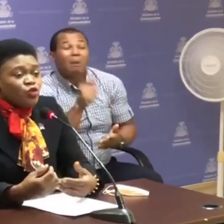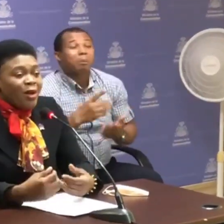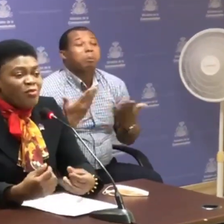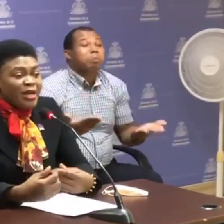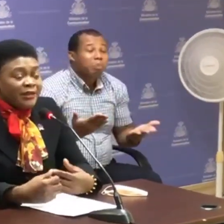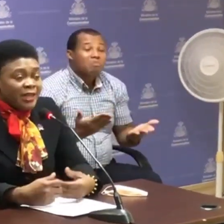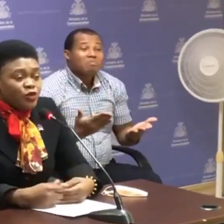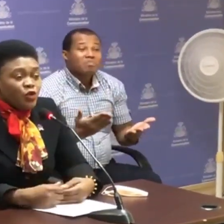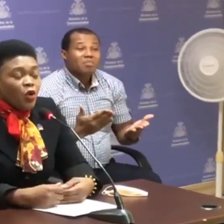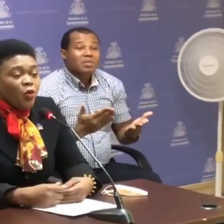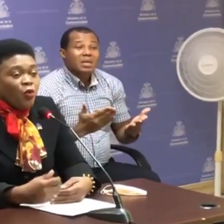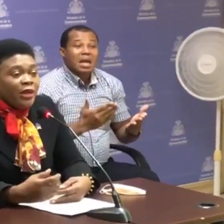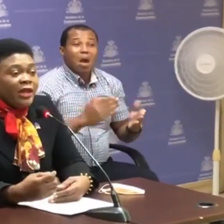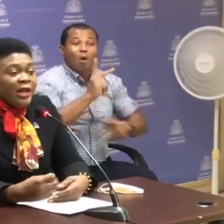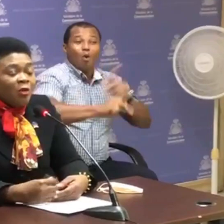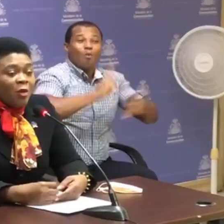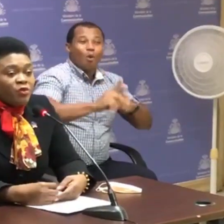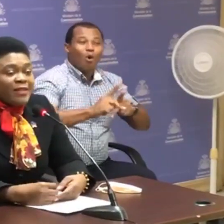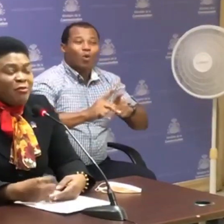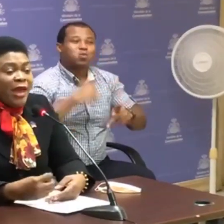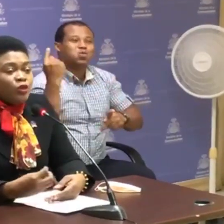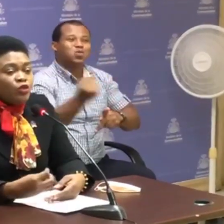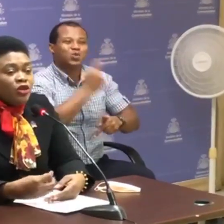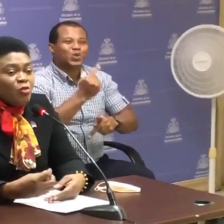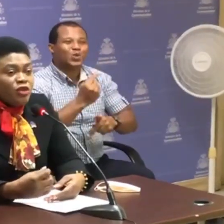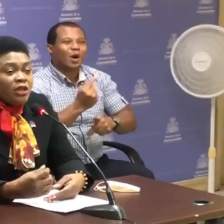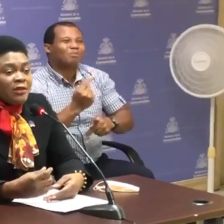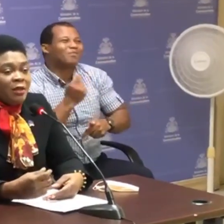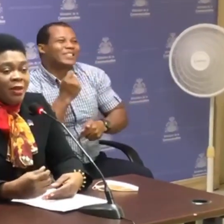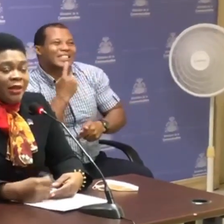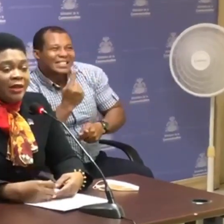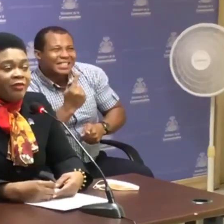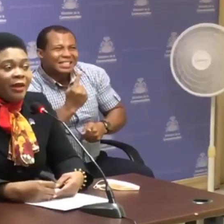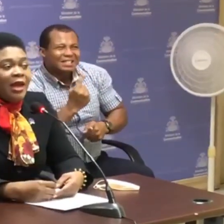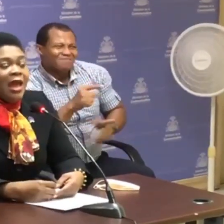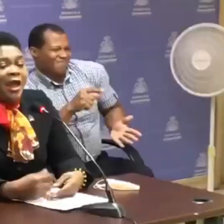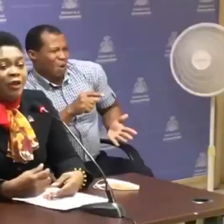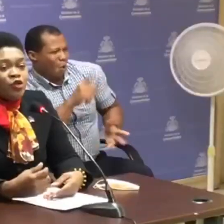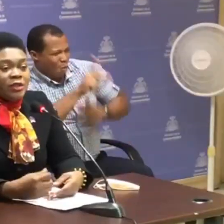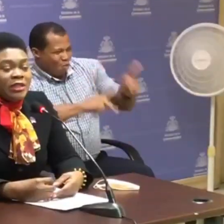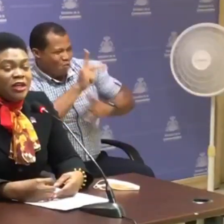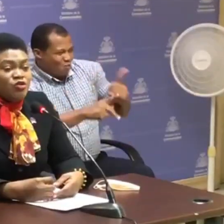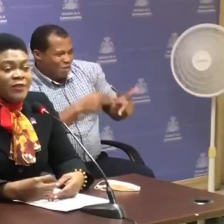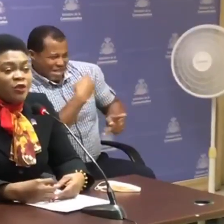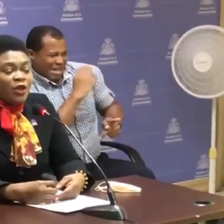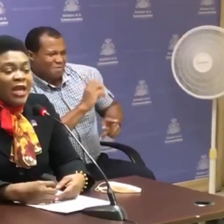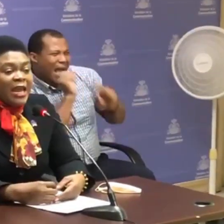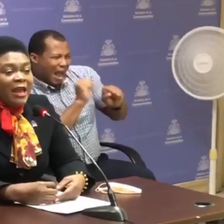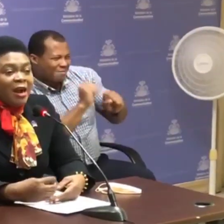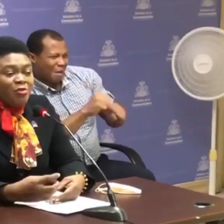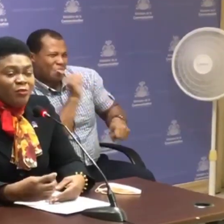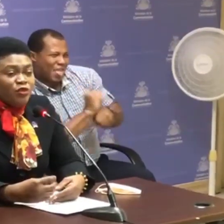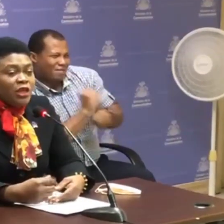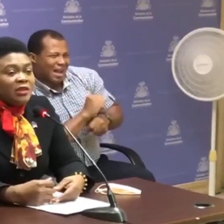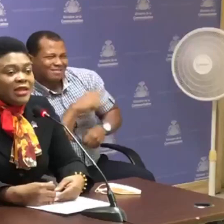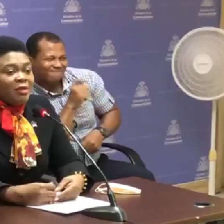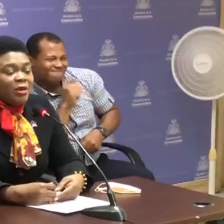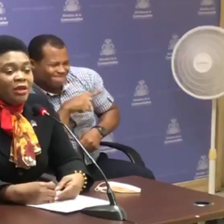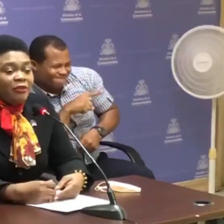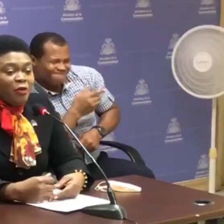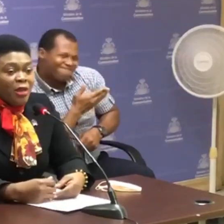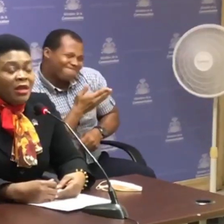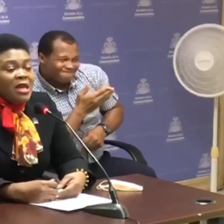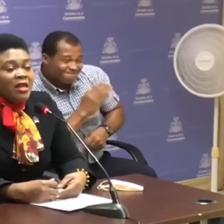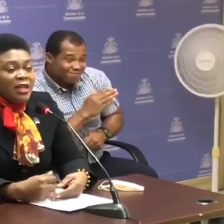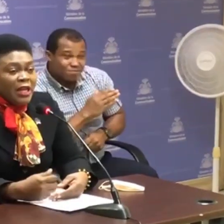qui toujours ap mande tête yo, oui, gen la loi pour ça, mais est-ce que yon moun ki handicapé ka travay? Et jodi an nous dit que gen en pile moun ki handicapé